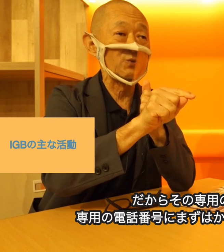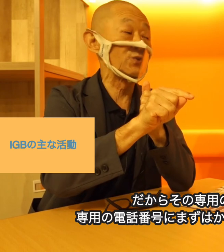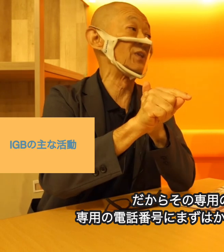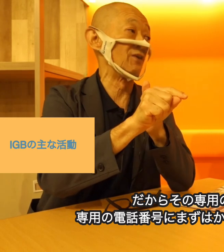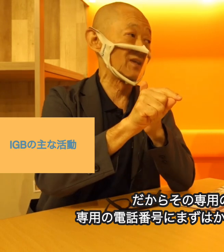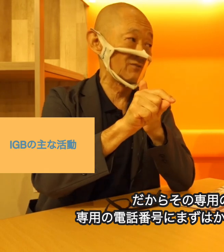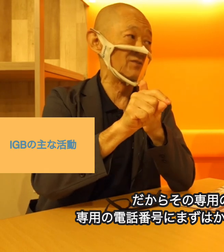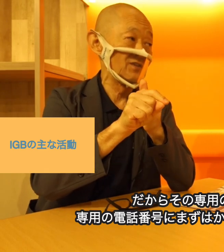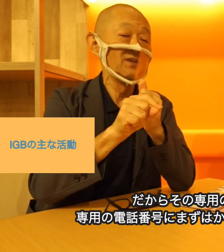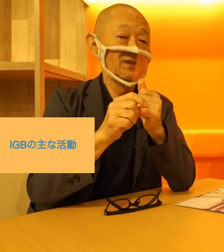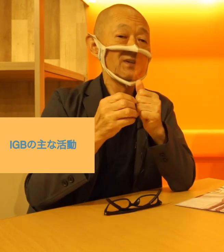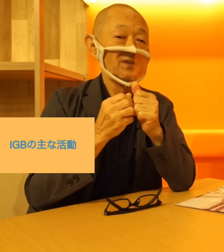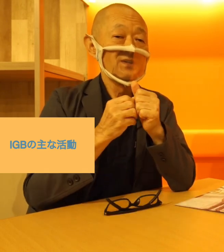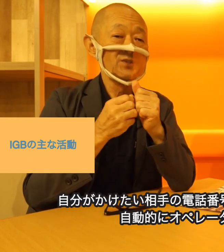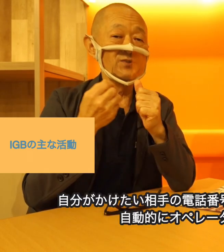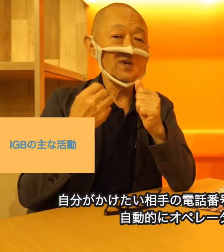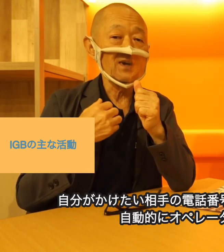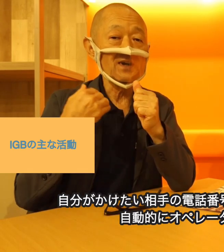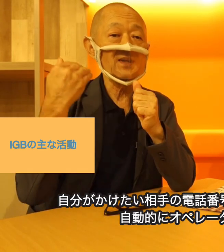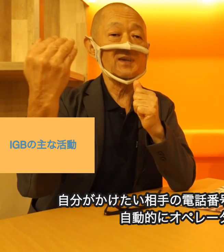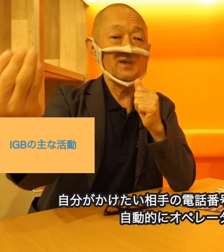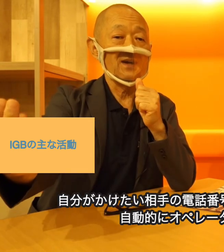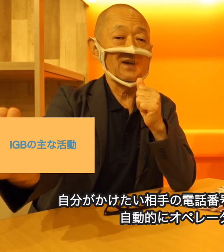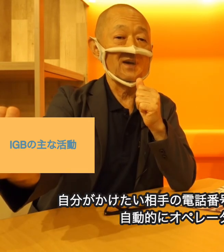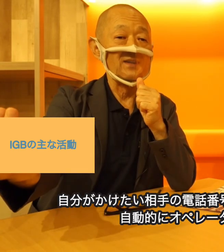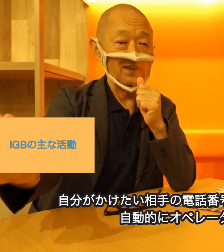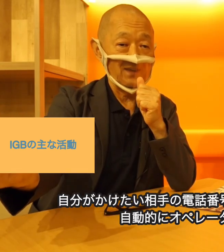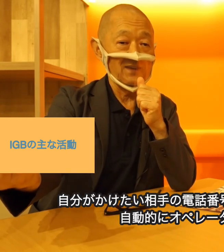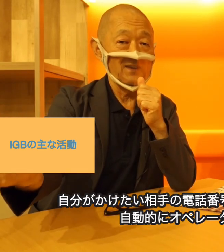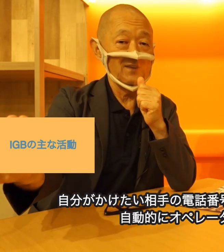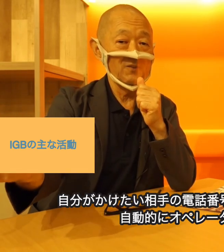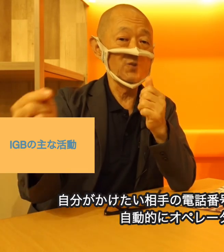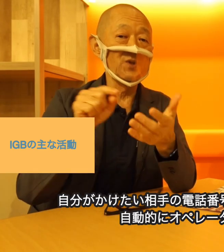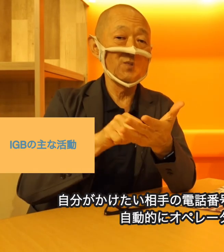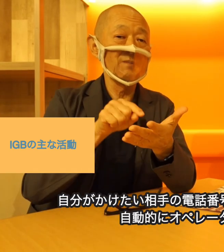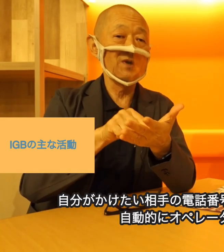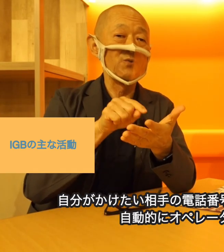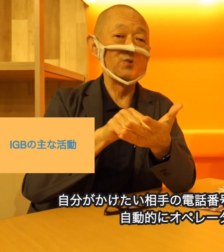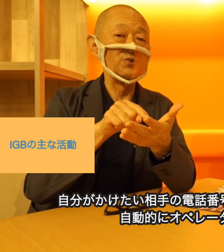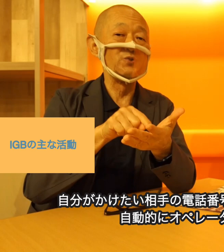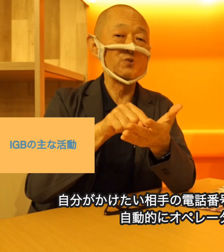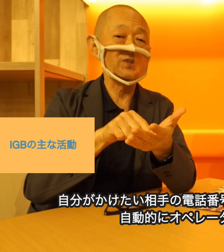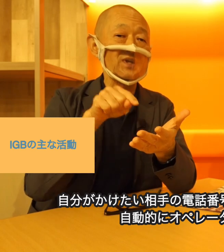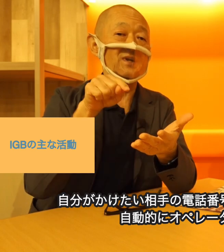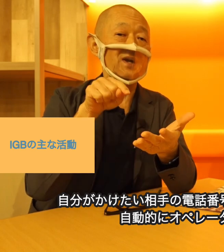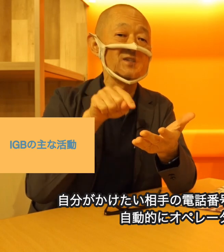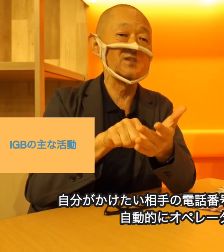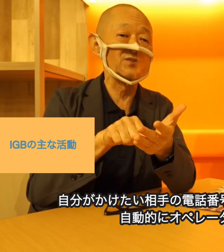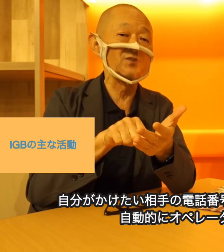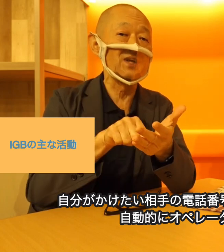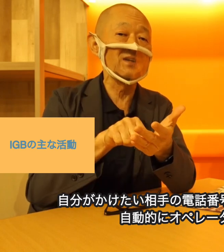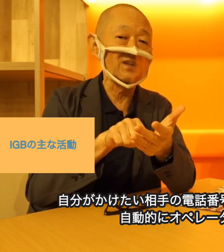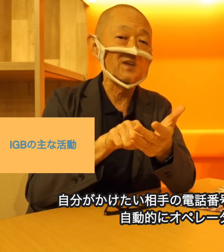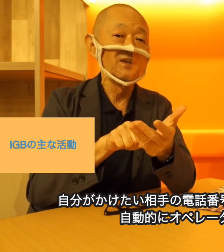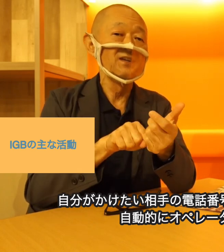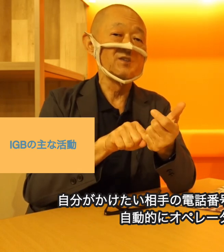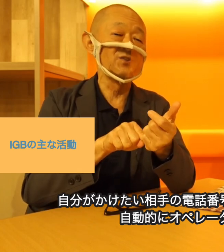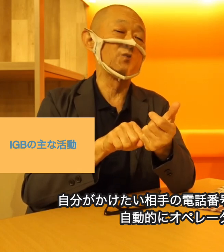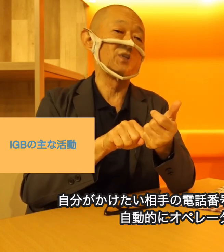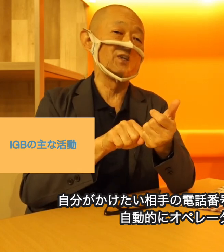ことではなく、自分がかけたい相手の電話番号を入力して発信するだけで自動的にオ